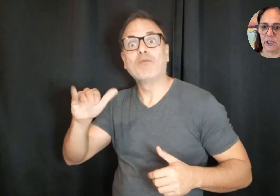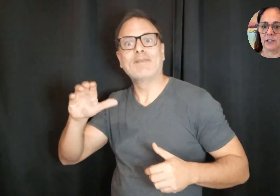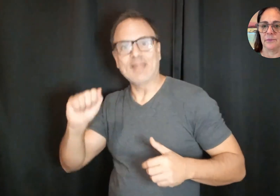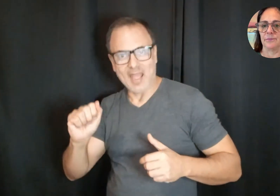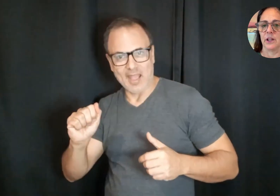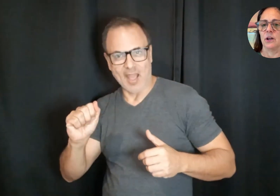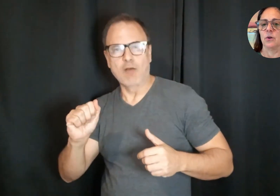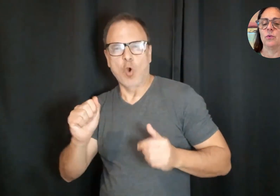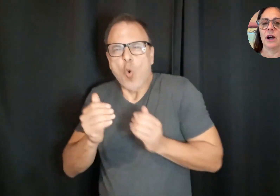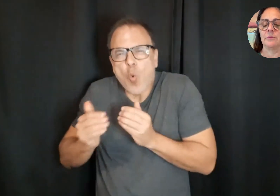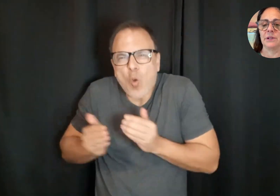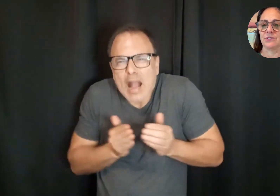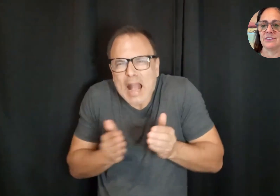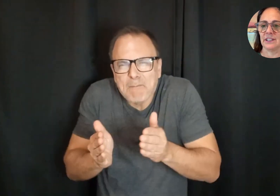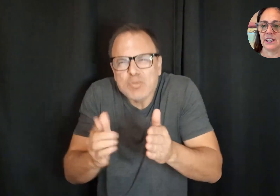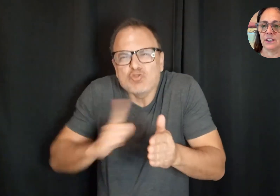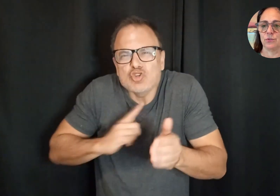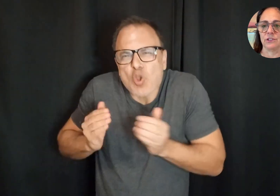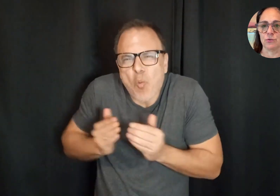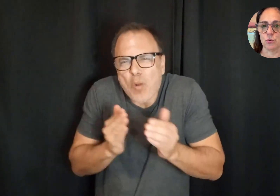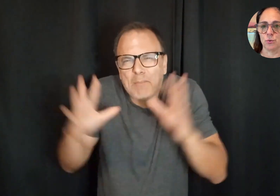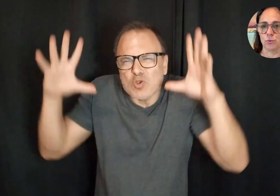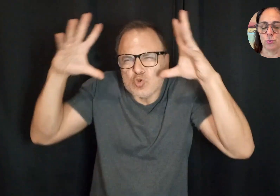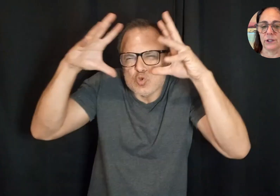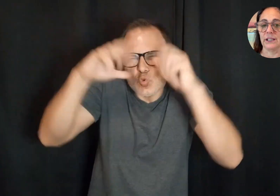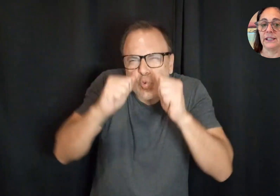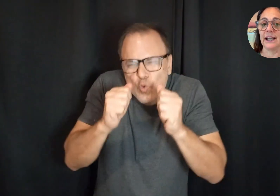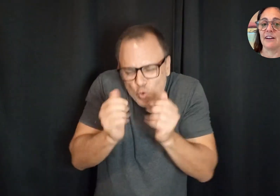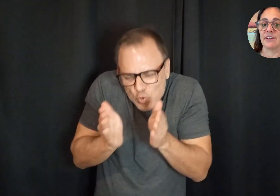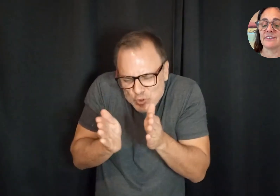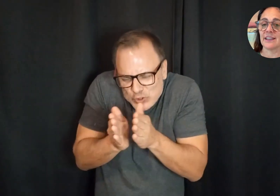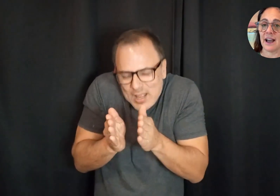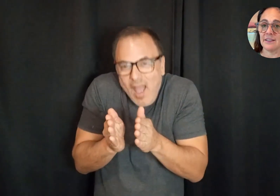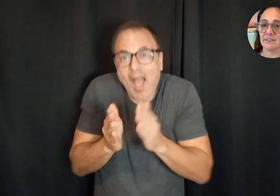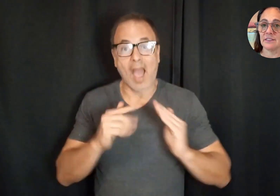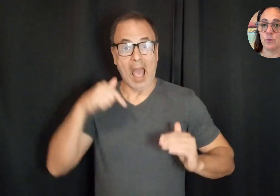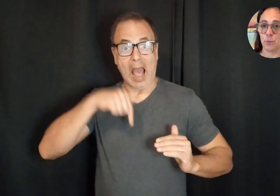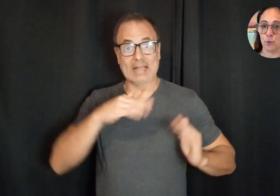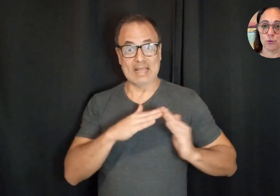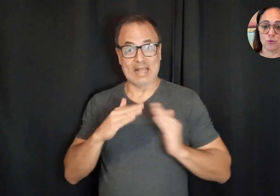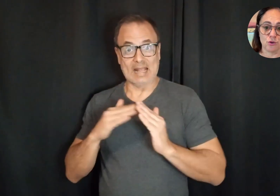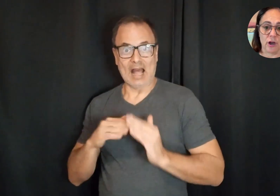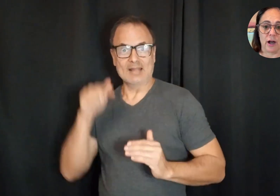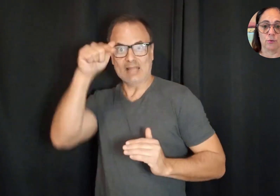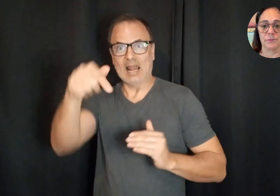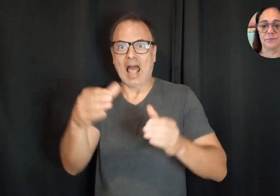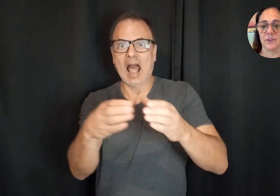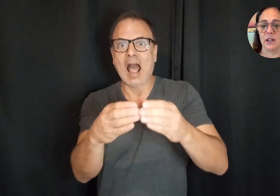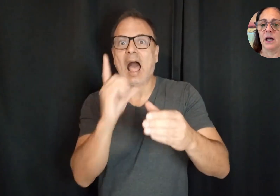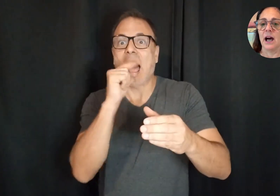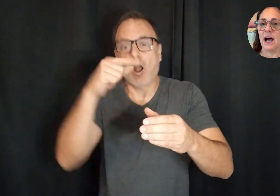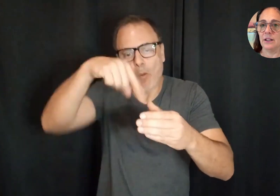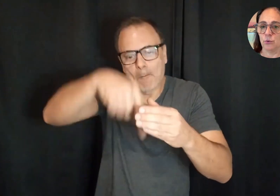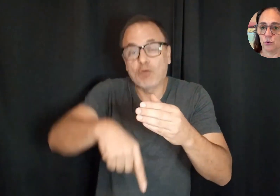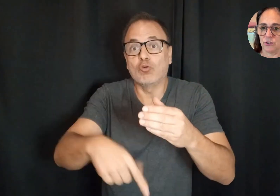aldeia, um caminho estreito e escuro que ligava as casas ao poço de água. À